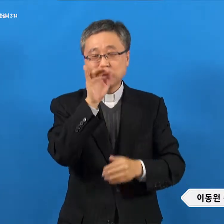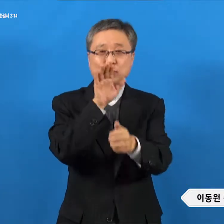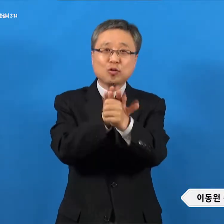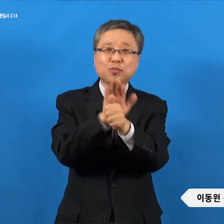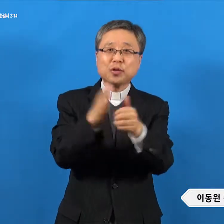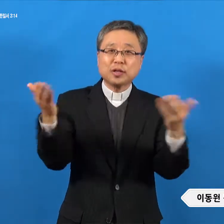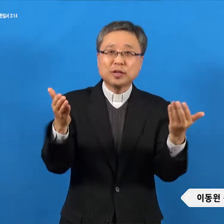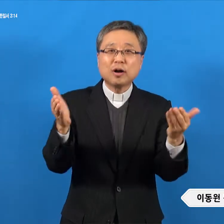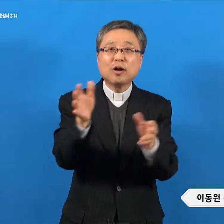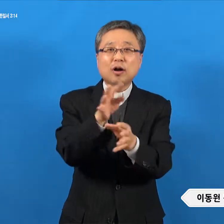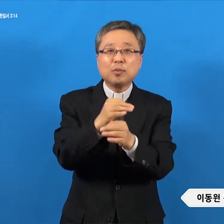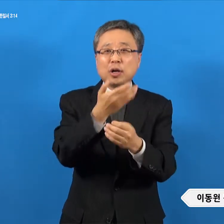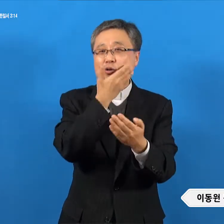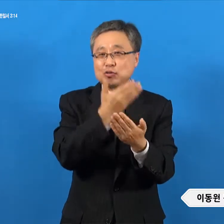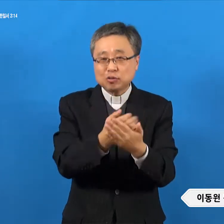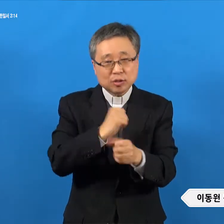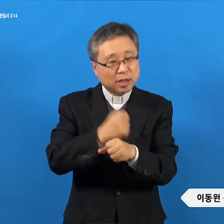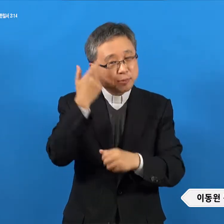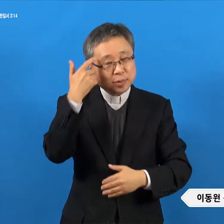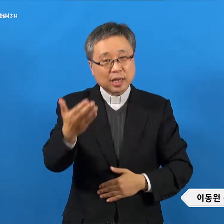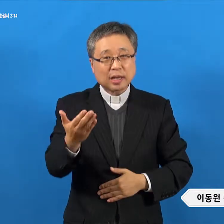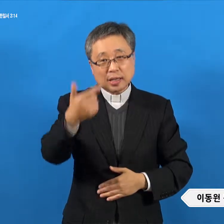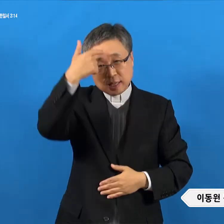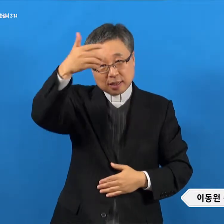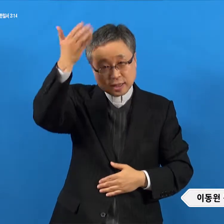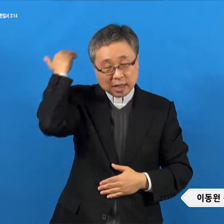얼마나 중요한 것인지요. 옛날부터